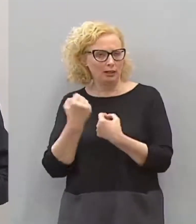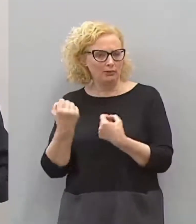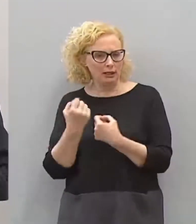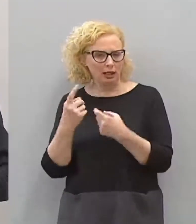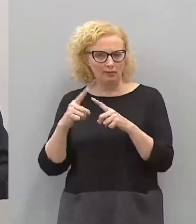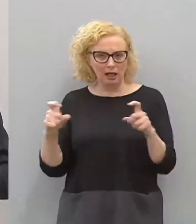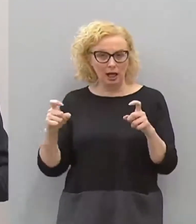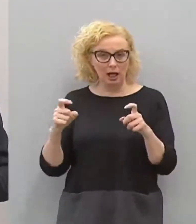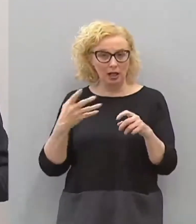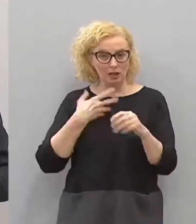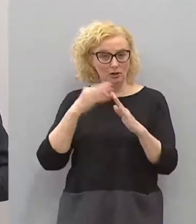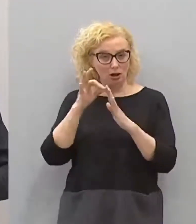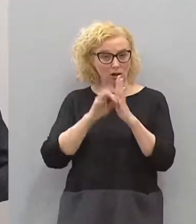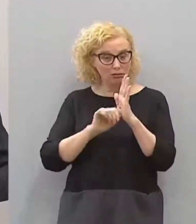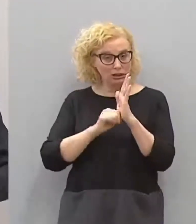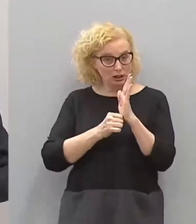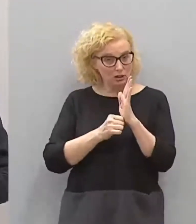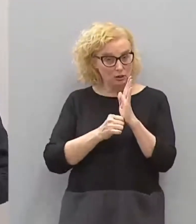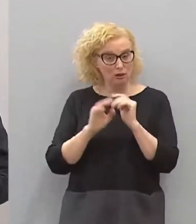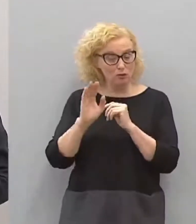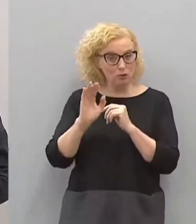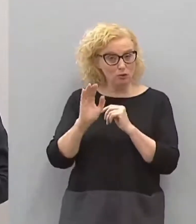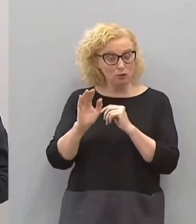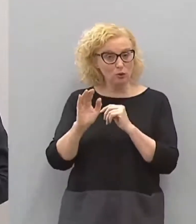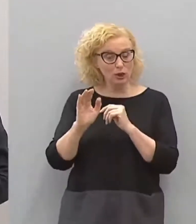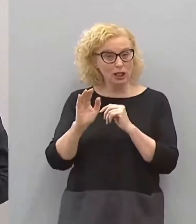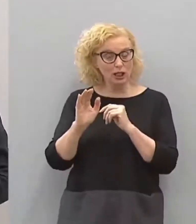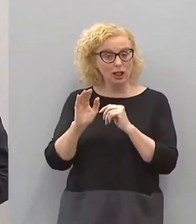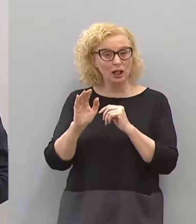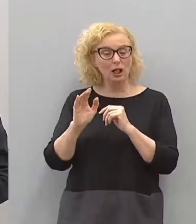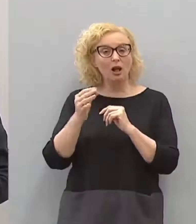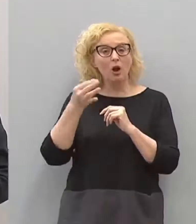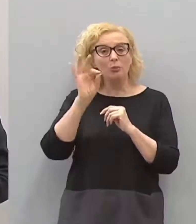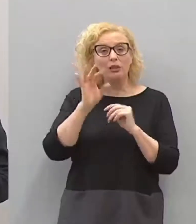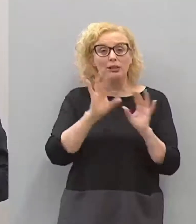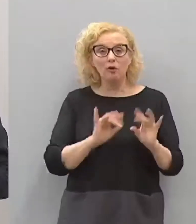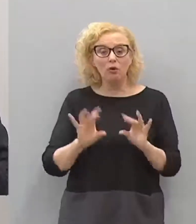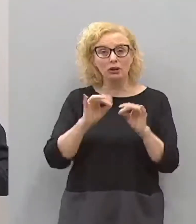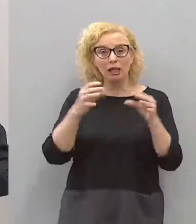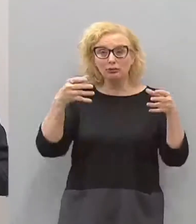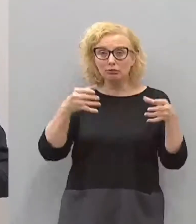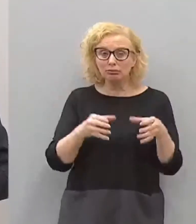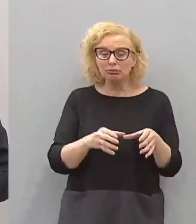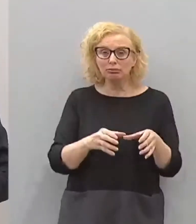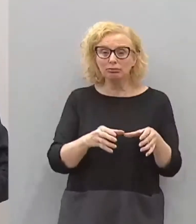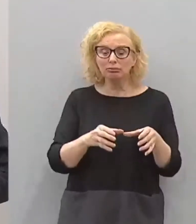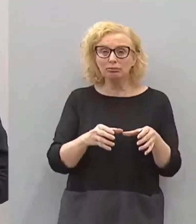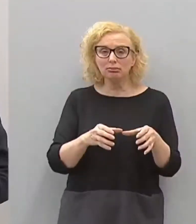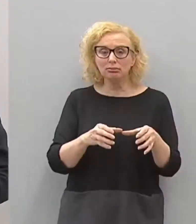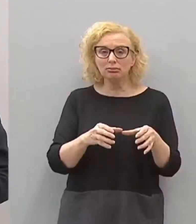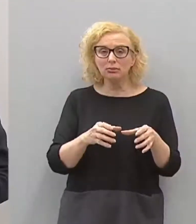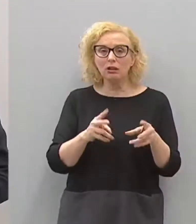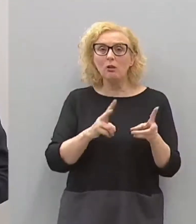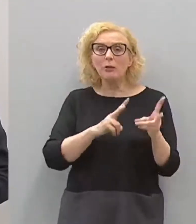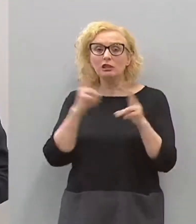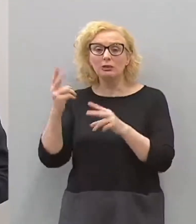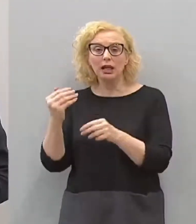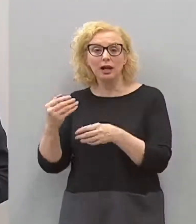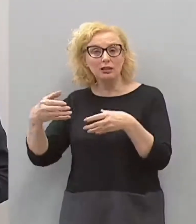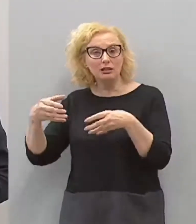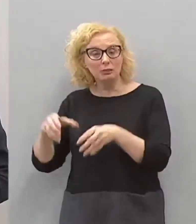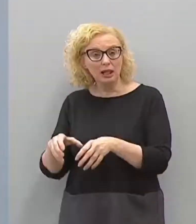restrizioni per cercare di tenere basso il livello del contagio e soprattutto il ricorso all'ospedale ma